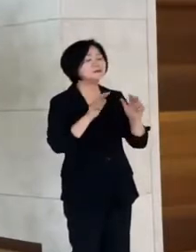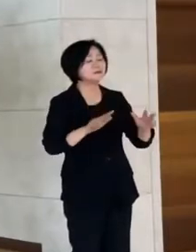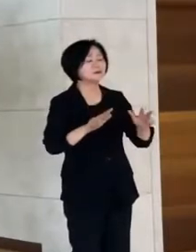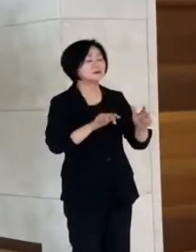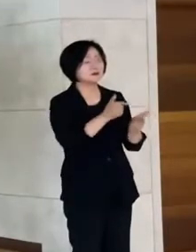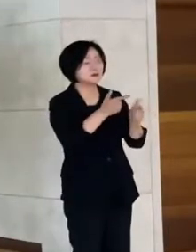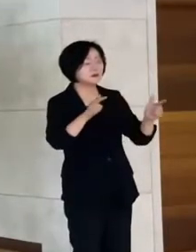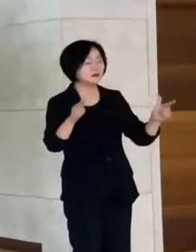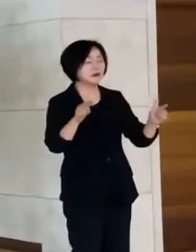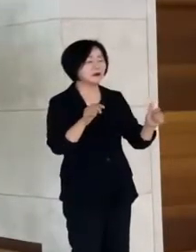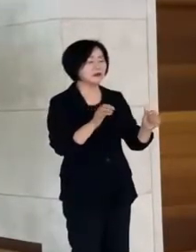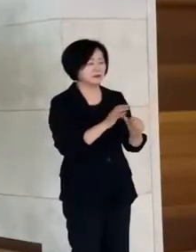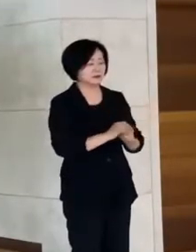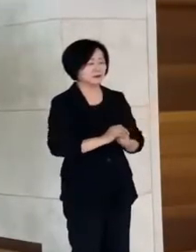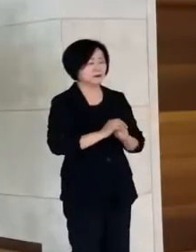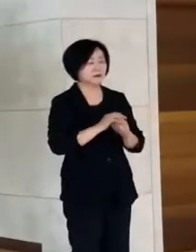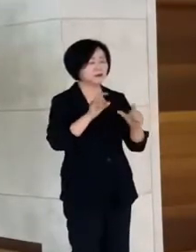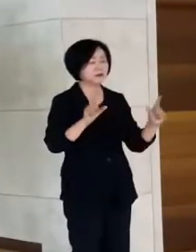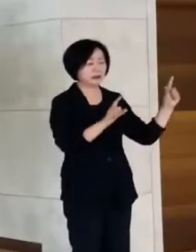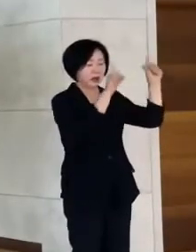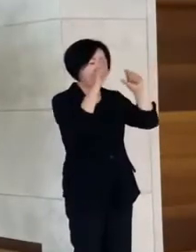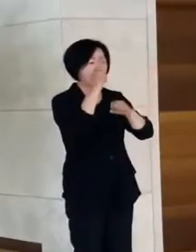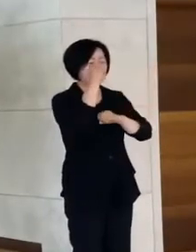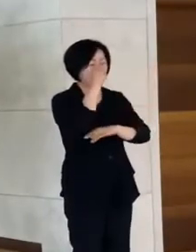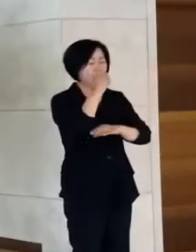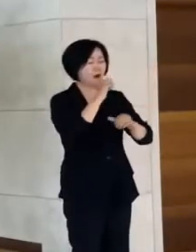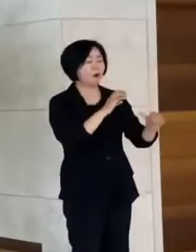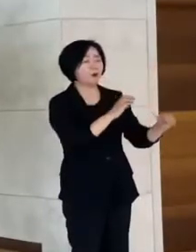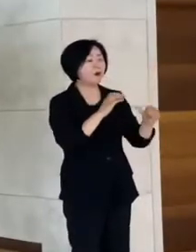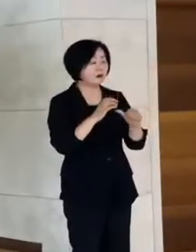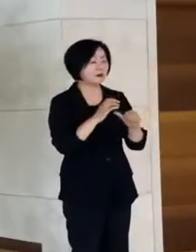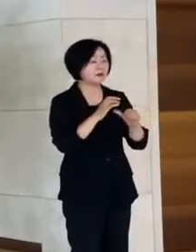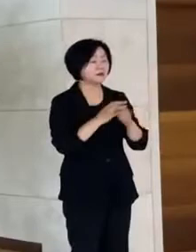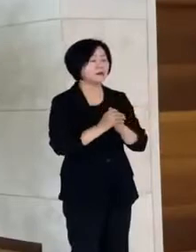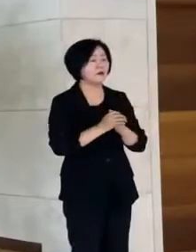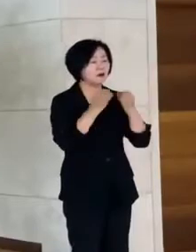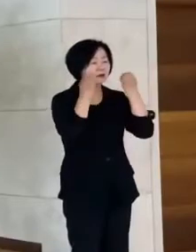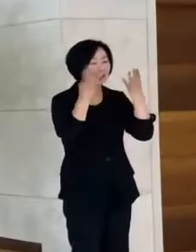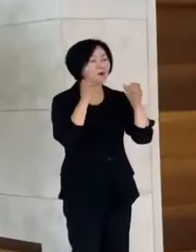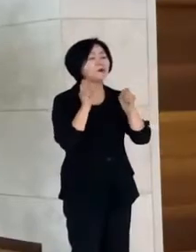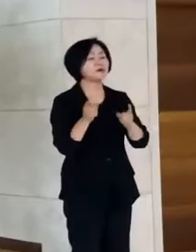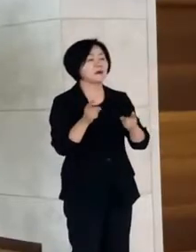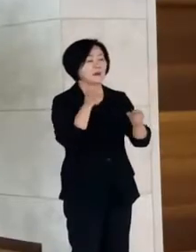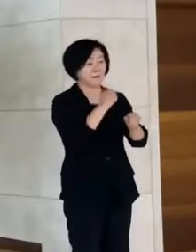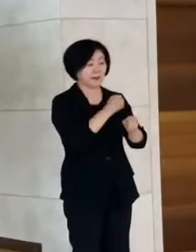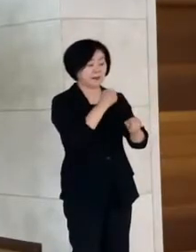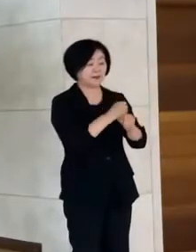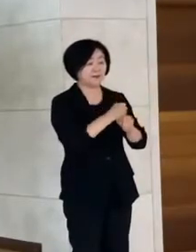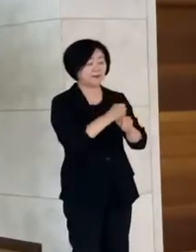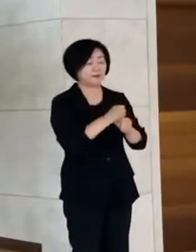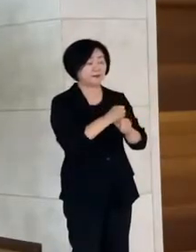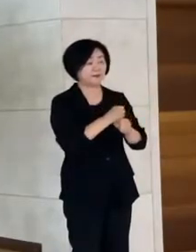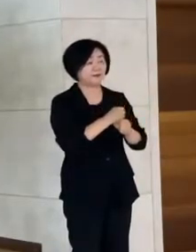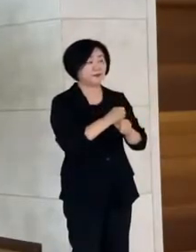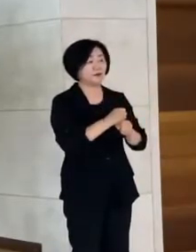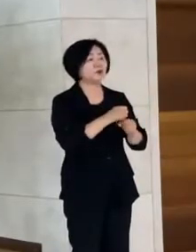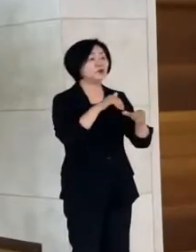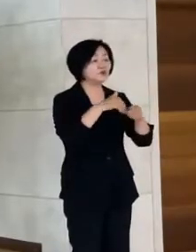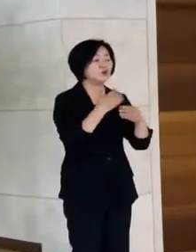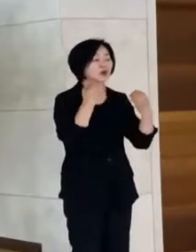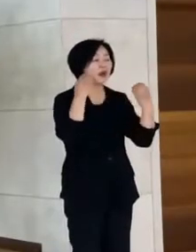이제는 유무형문화 인프라를 활용하여 새로운 기회를 만들어내는